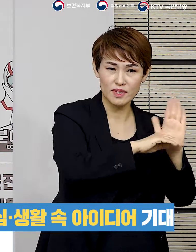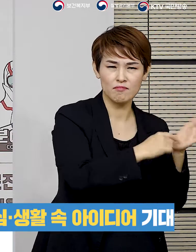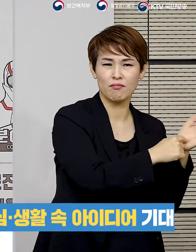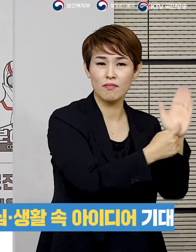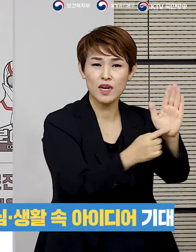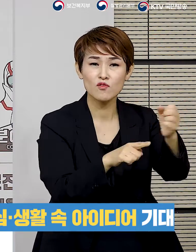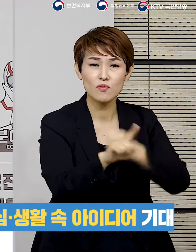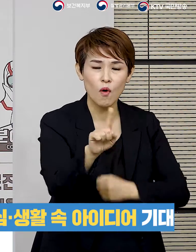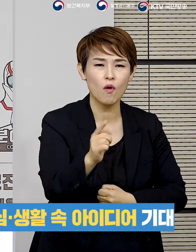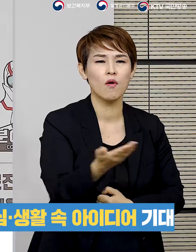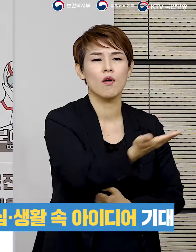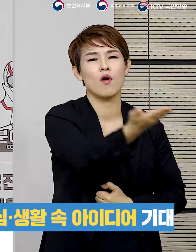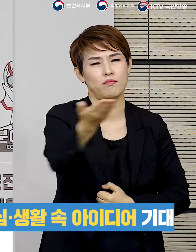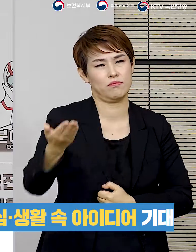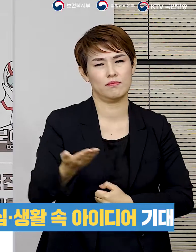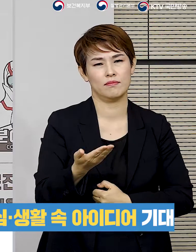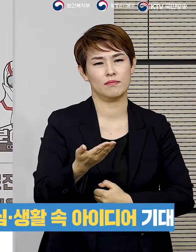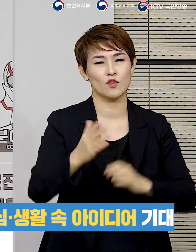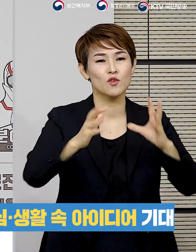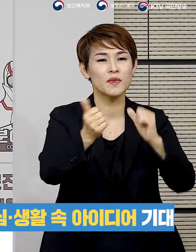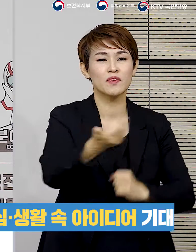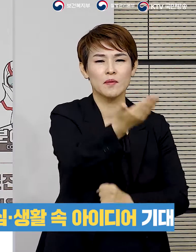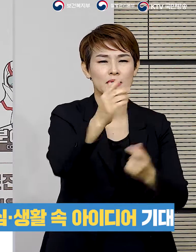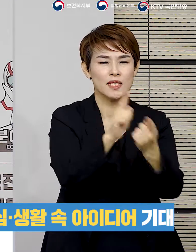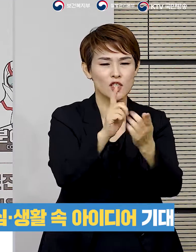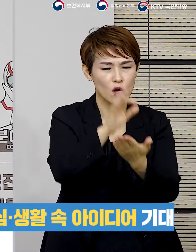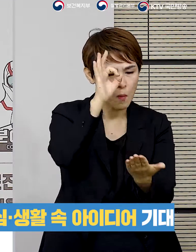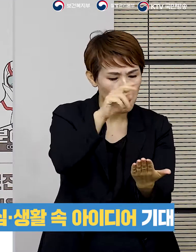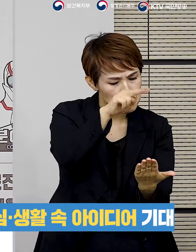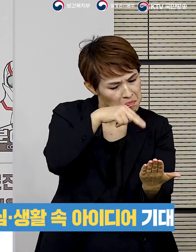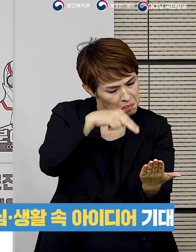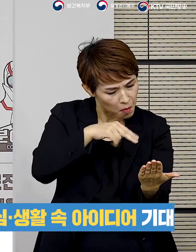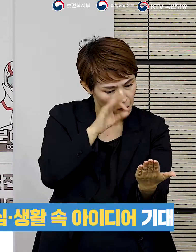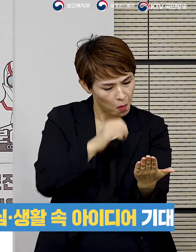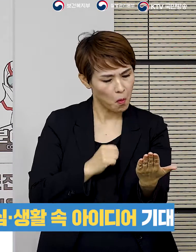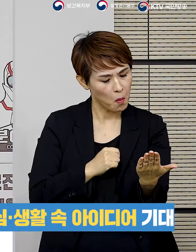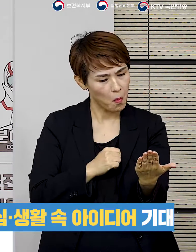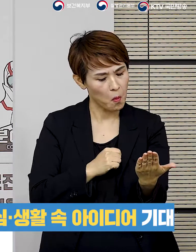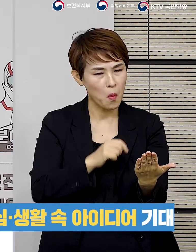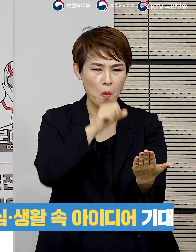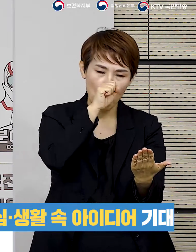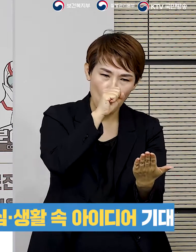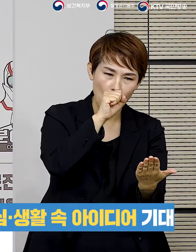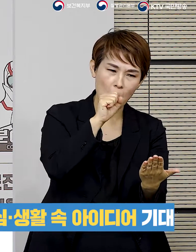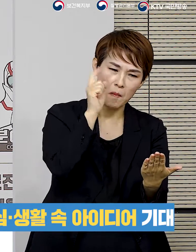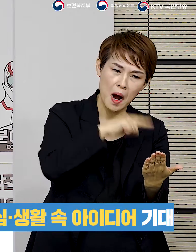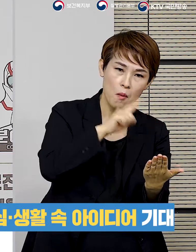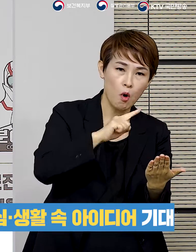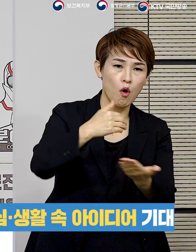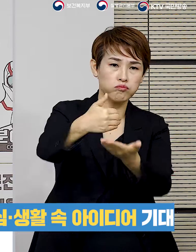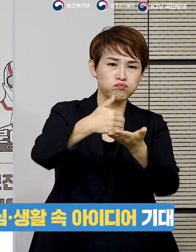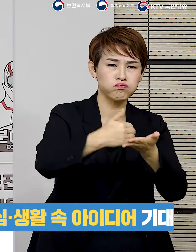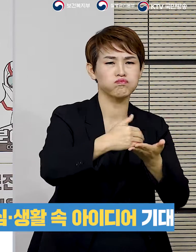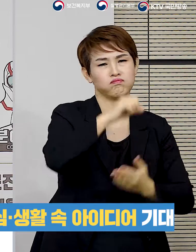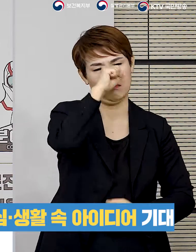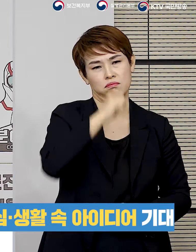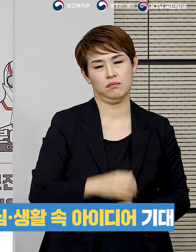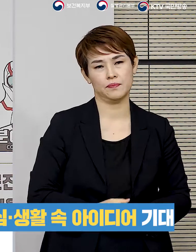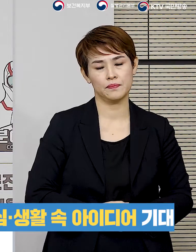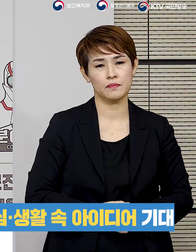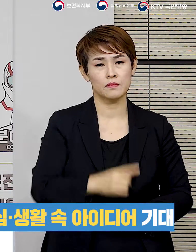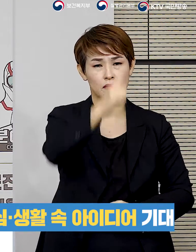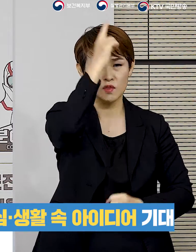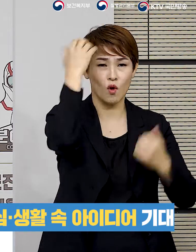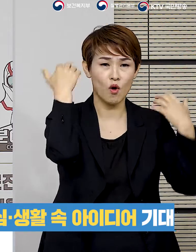초안이지만 공개를 하는 이유는 국민 여러분들께서 직접 살펴보시고 좋은 의견을 같이 보태주셔야지만